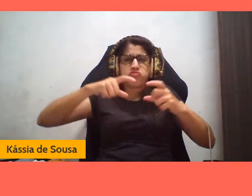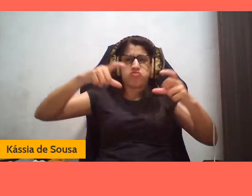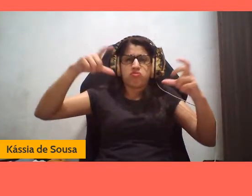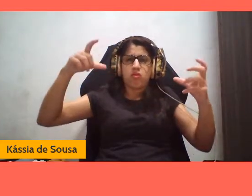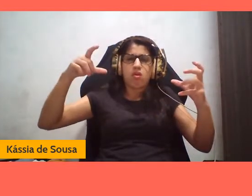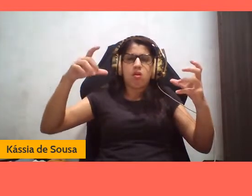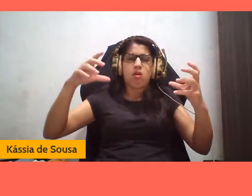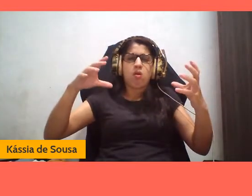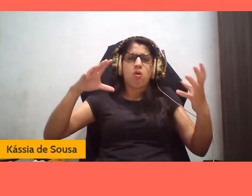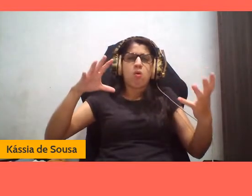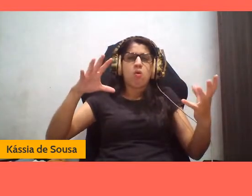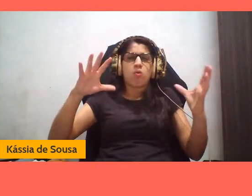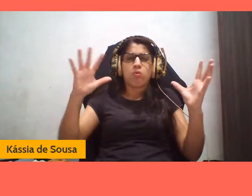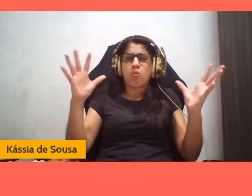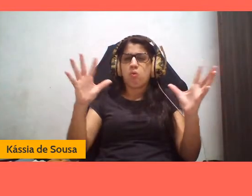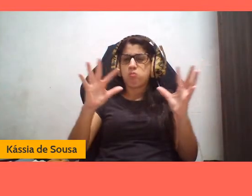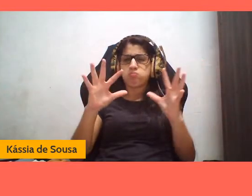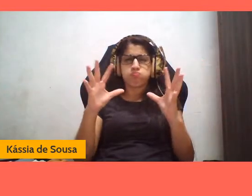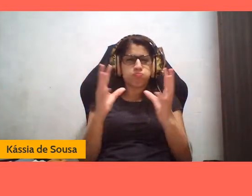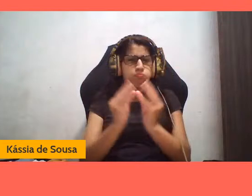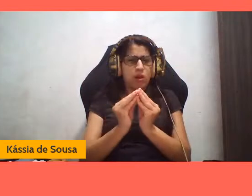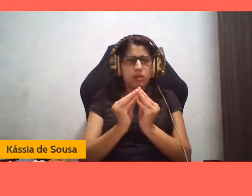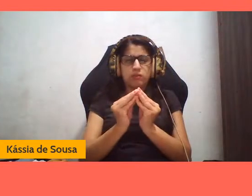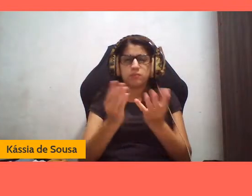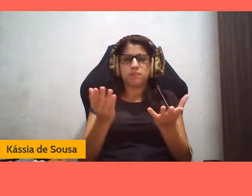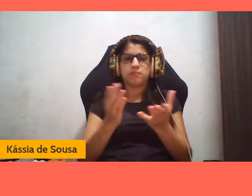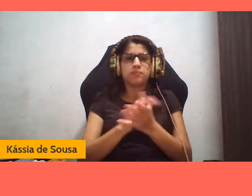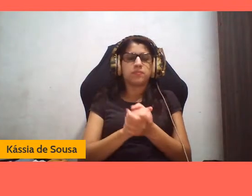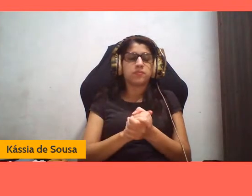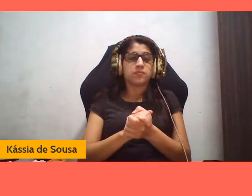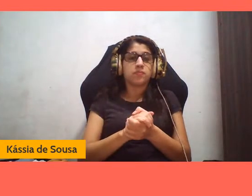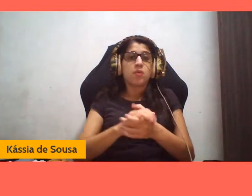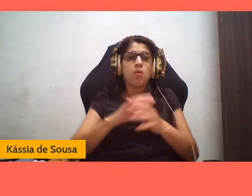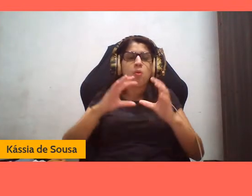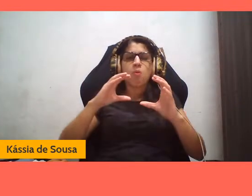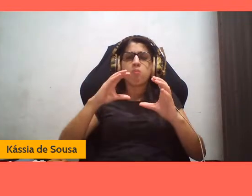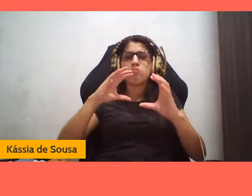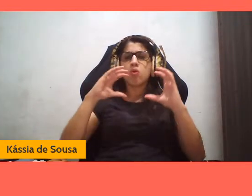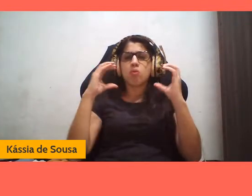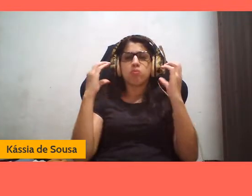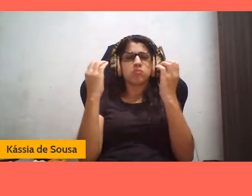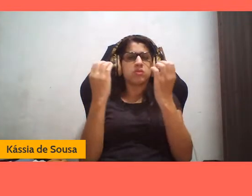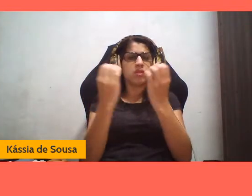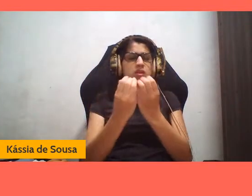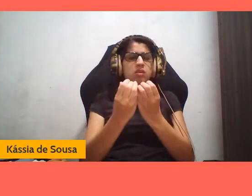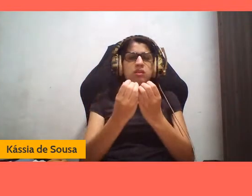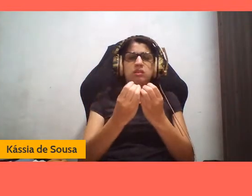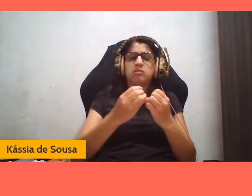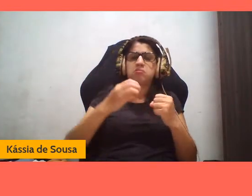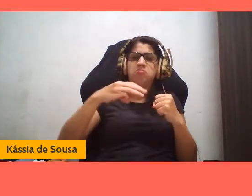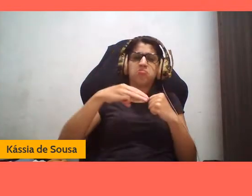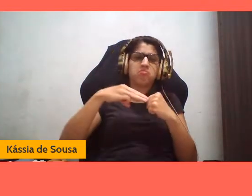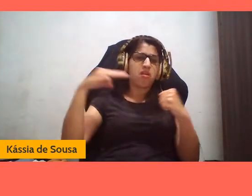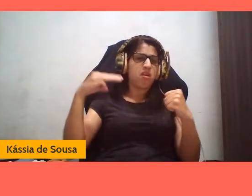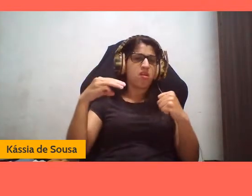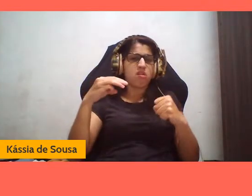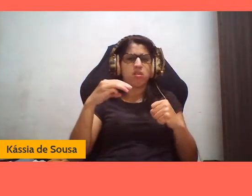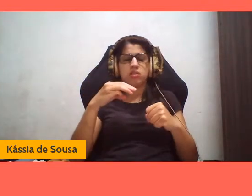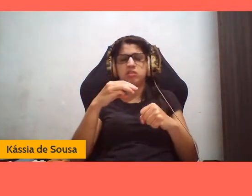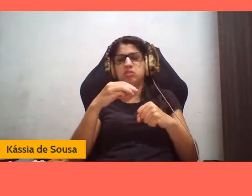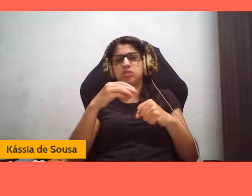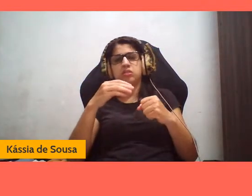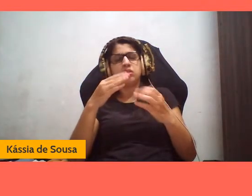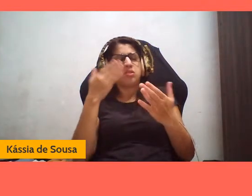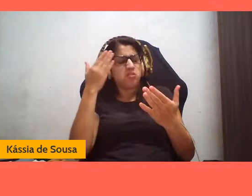ideia da universidade como uma comunidade de mestres e estudiosos,